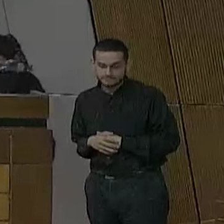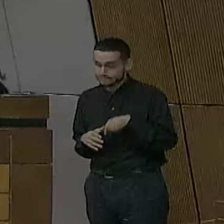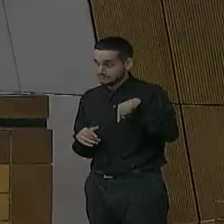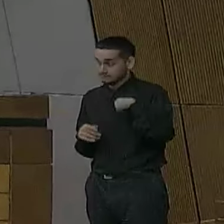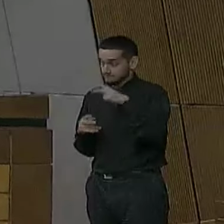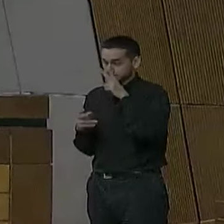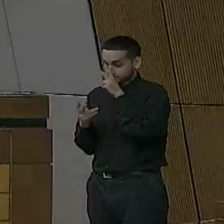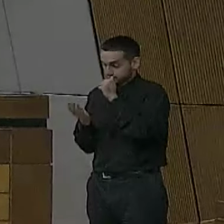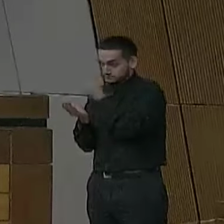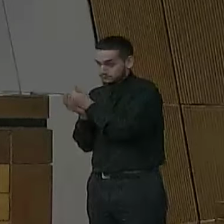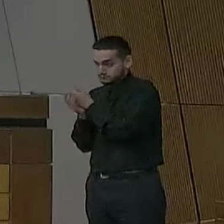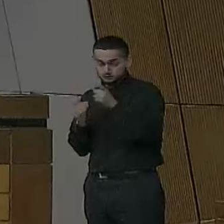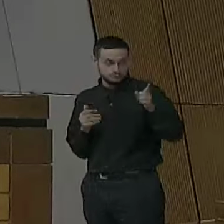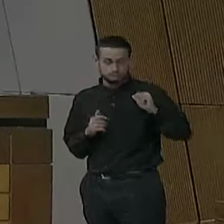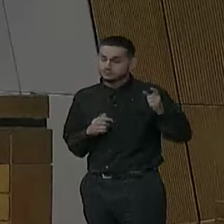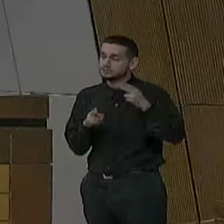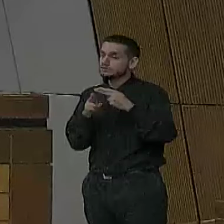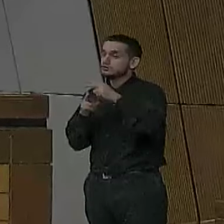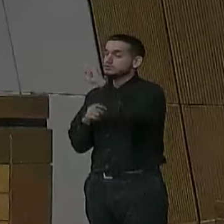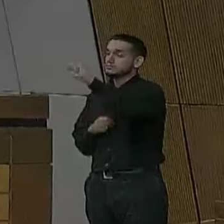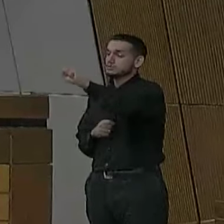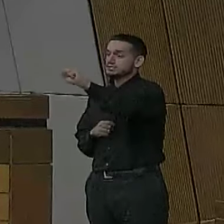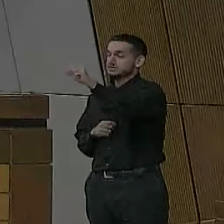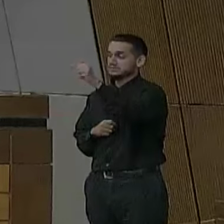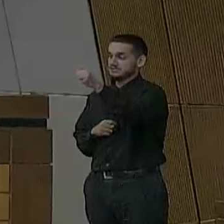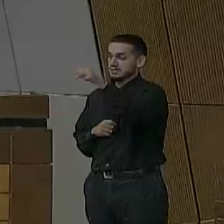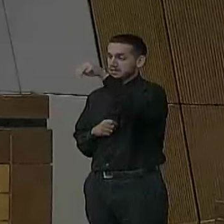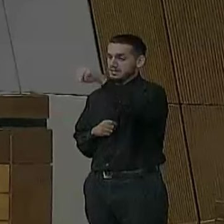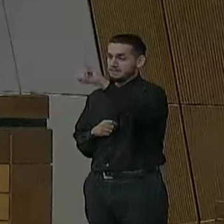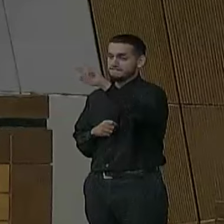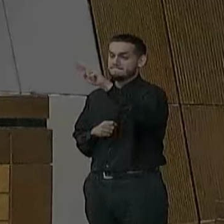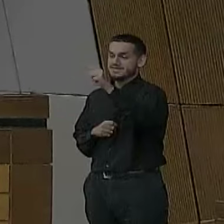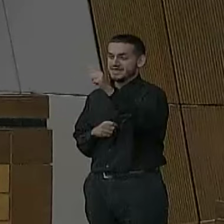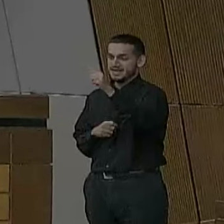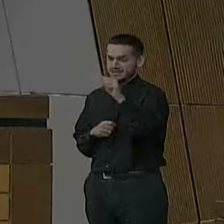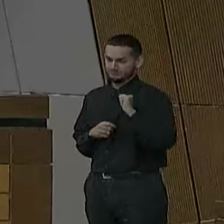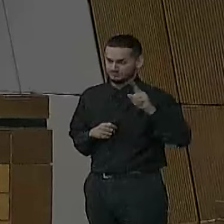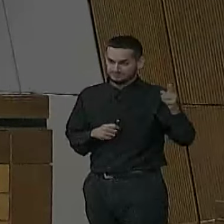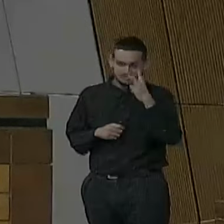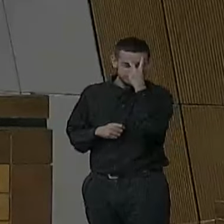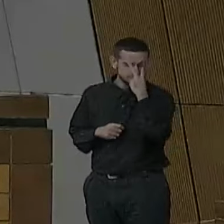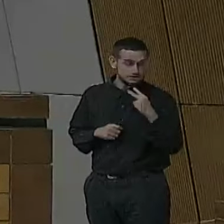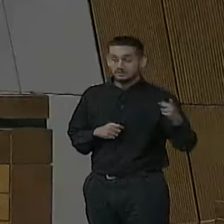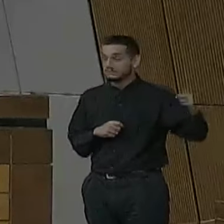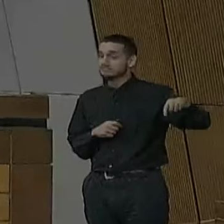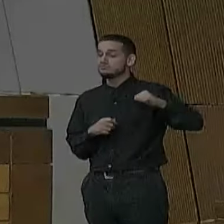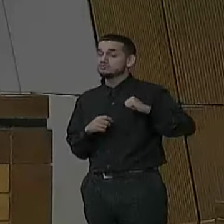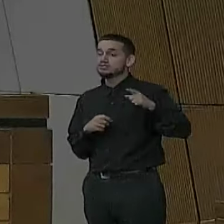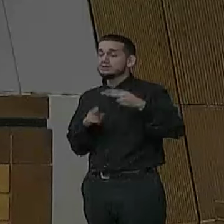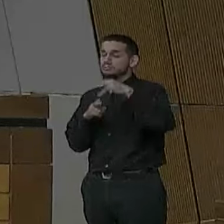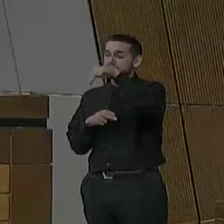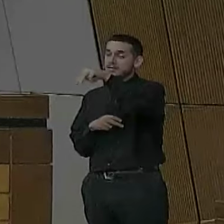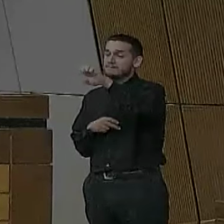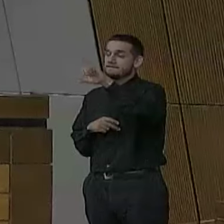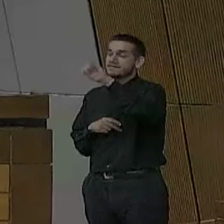la palabra a Samira Ríos y a Melissa Pereira, antes comentar de que ellas están formando parte